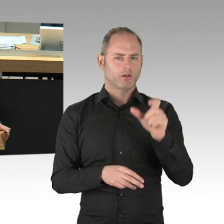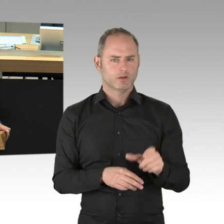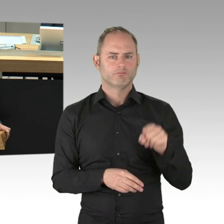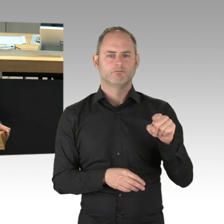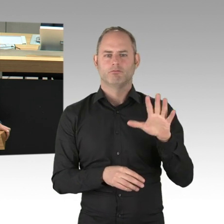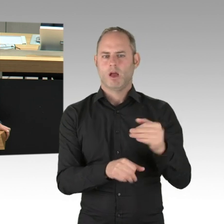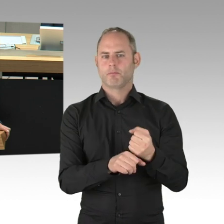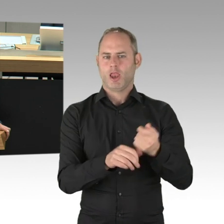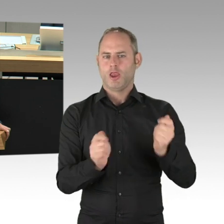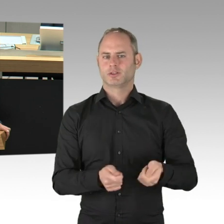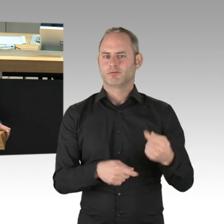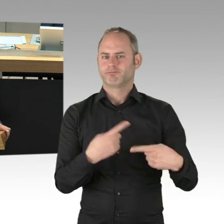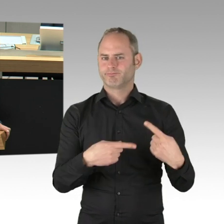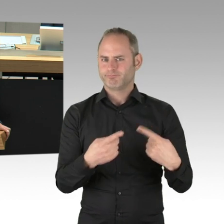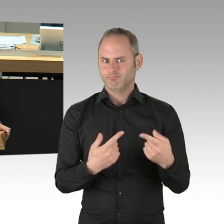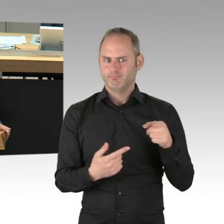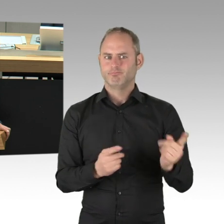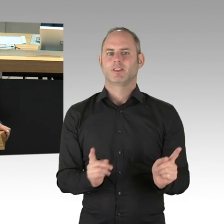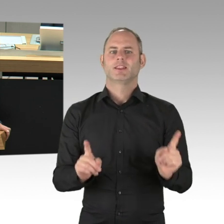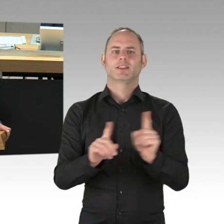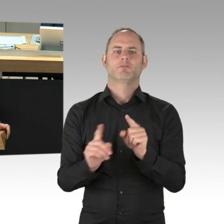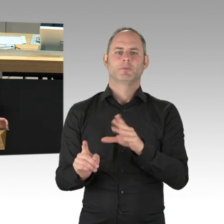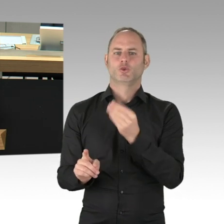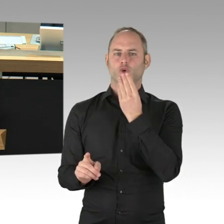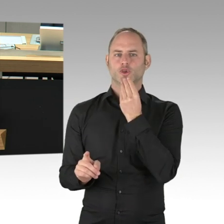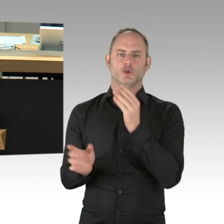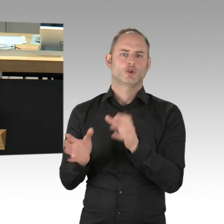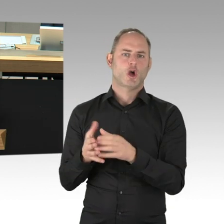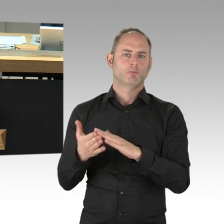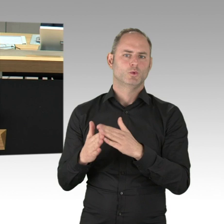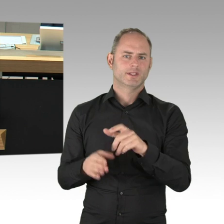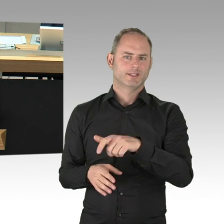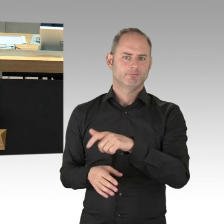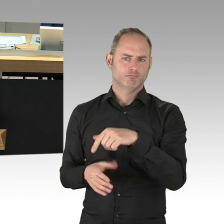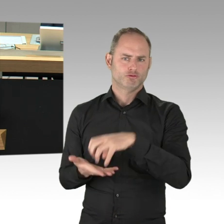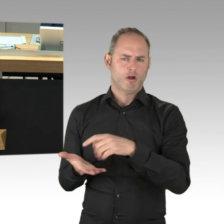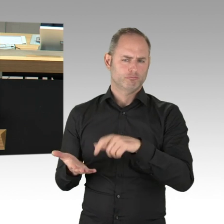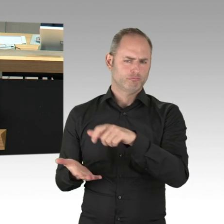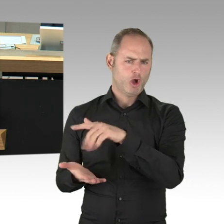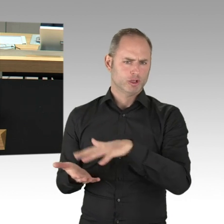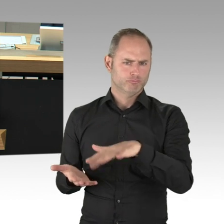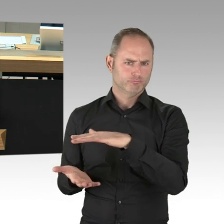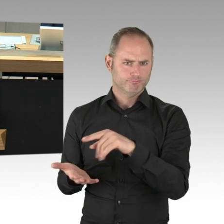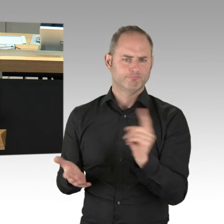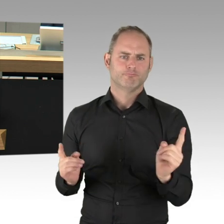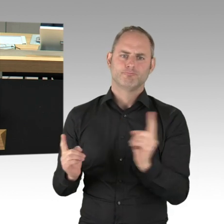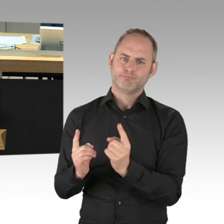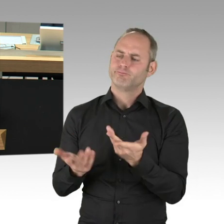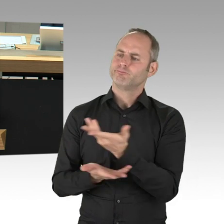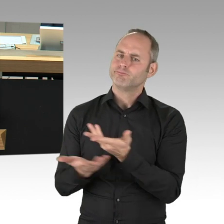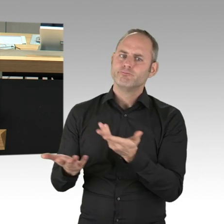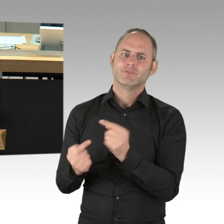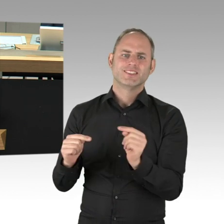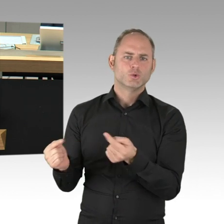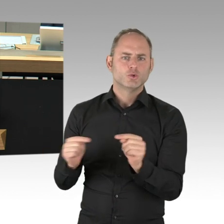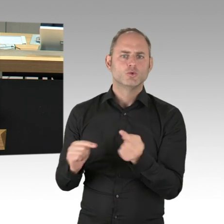Erwartungen haben die Betroffenen an den Rechtsstaat? Wie kann die Justiz noch stärker für das Problem des